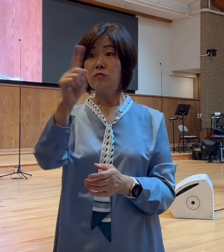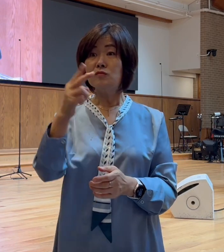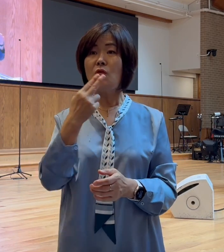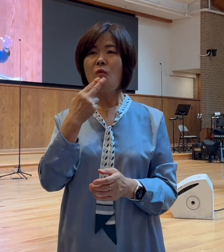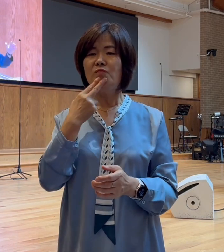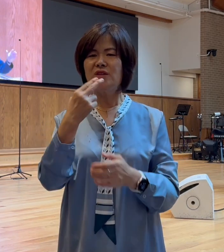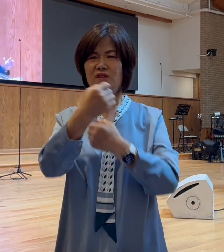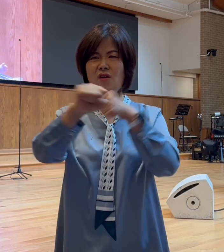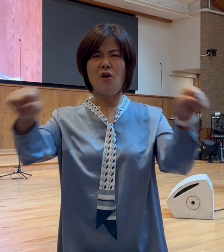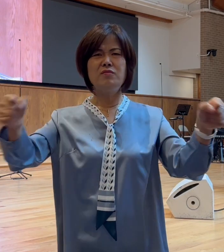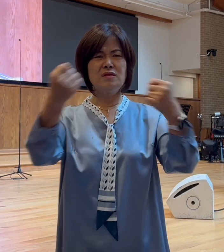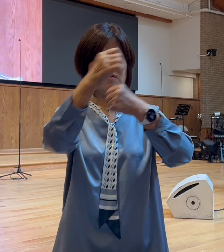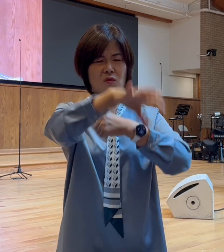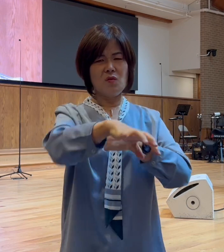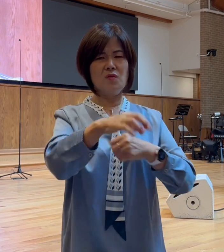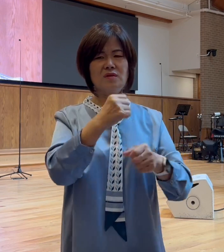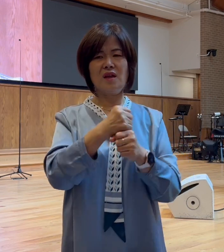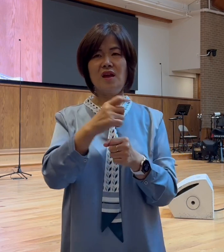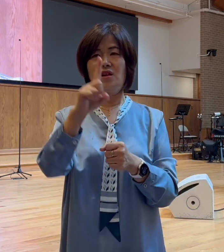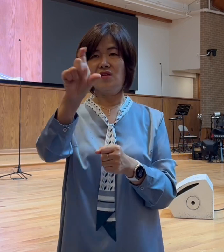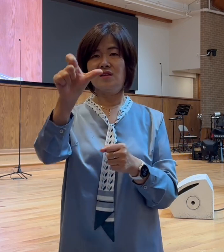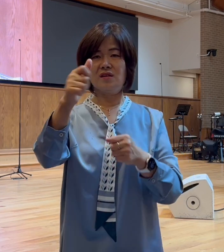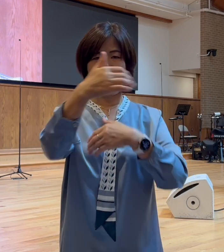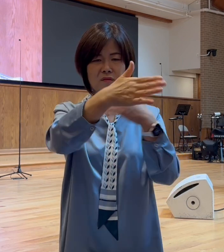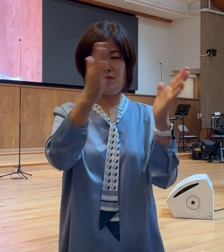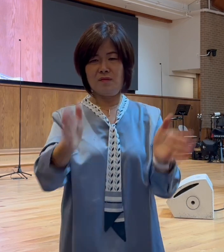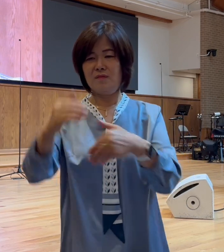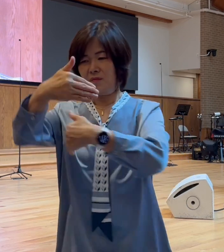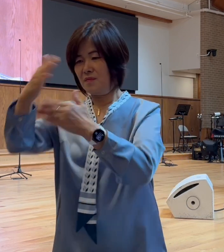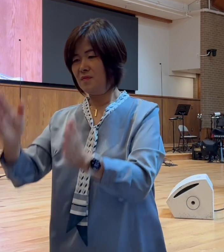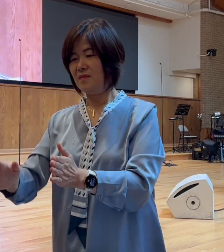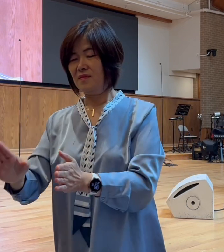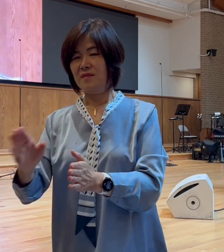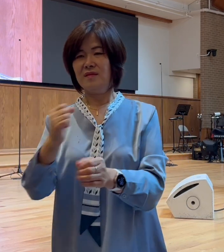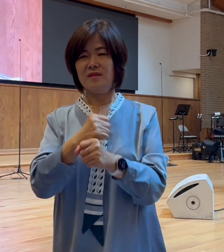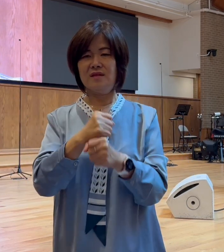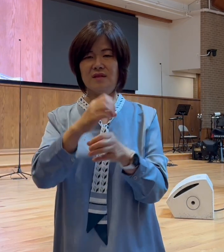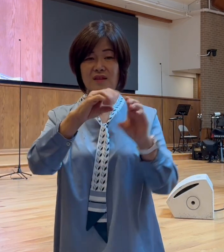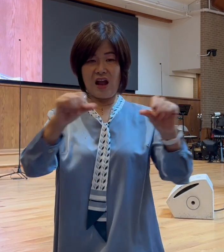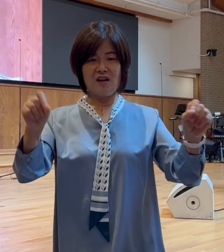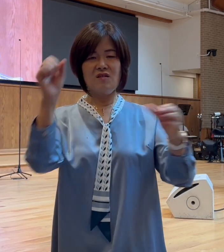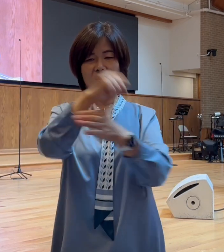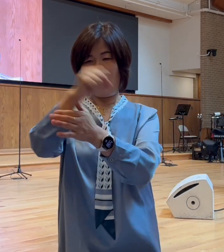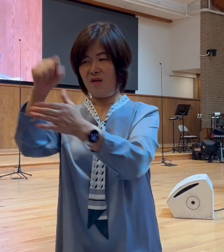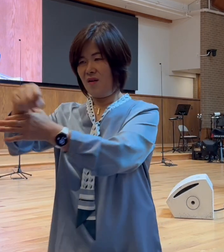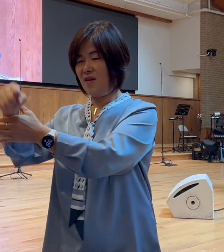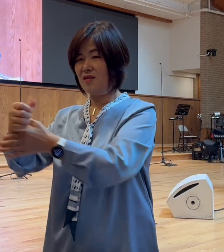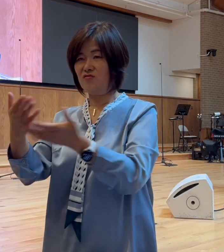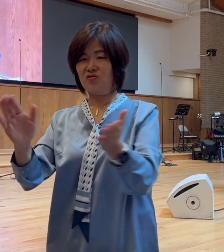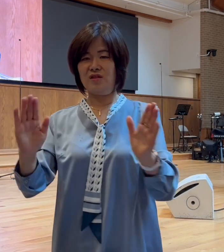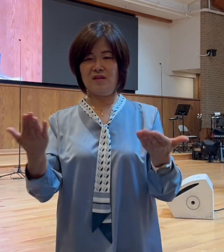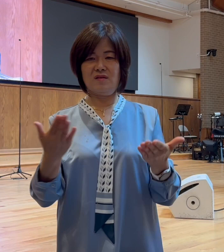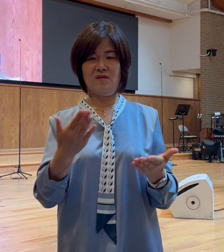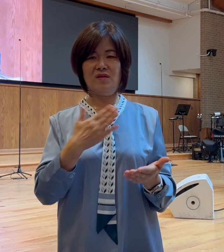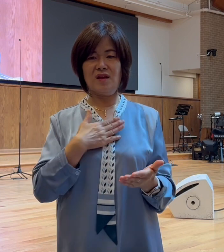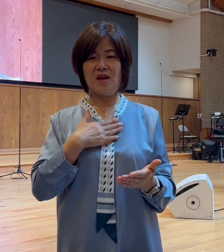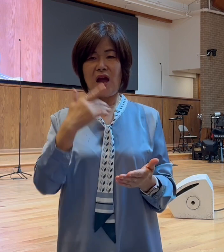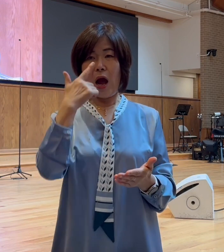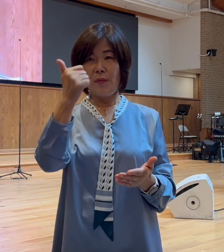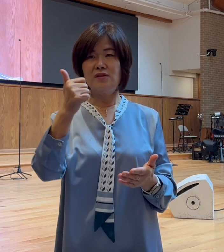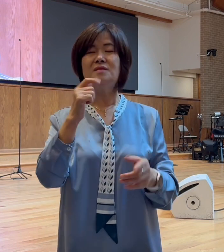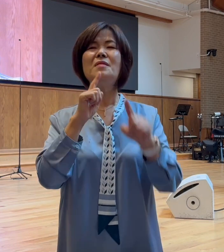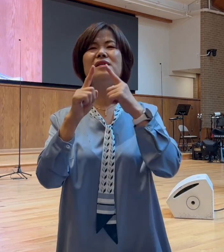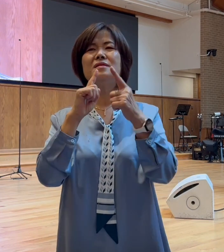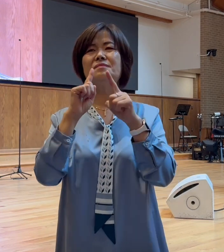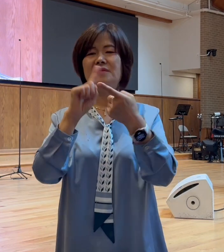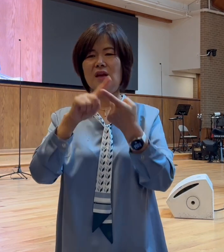없는 넓은 들판에 15평씩 정부가 땅을 준 것입니다. 저희 아버님이 맞았던 것 같긴